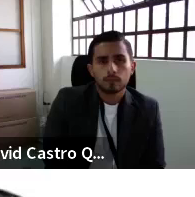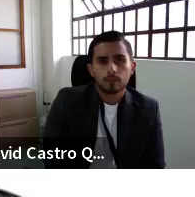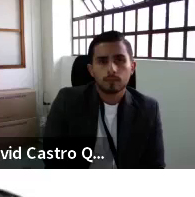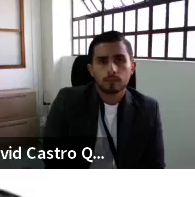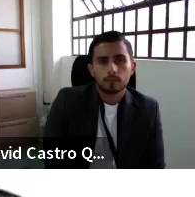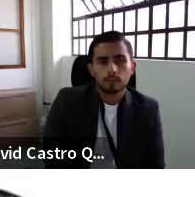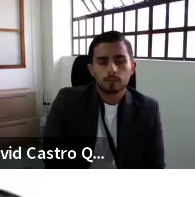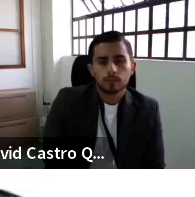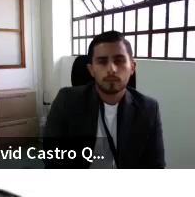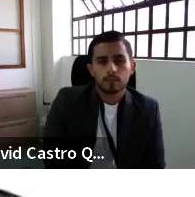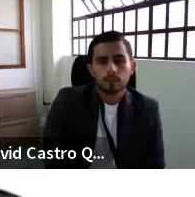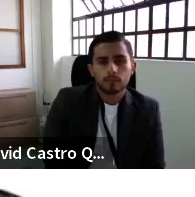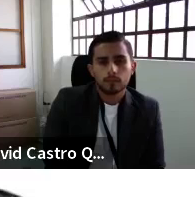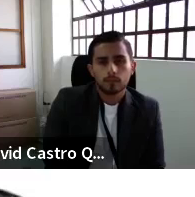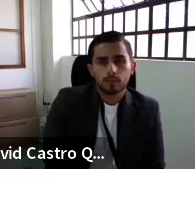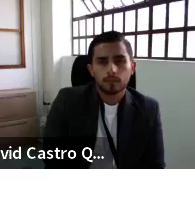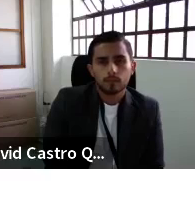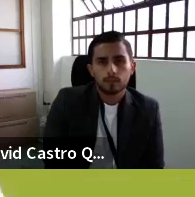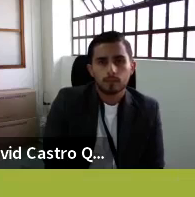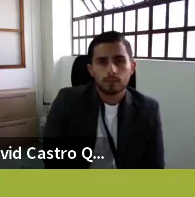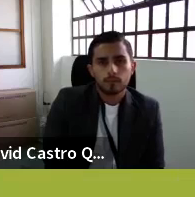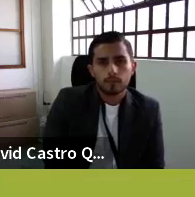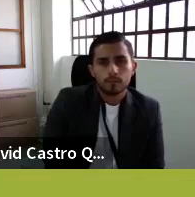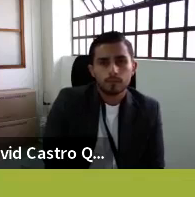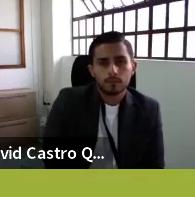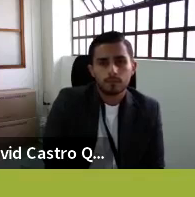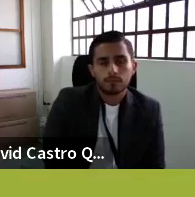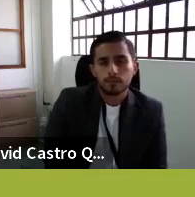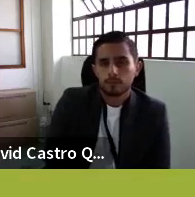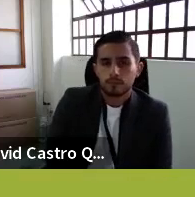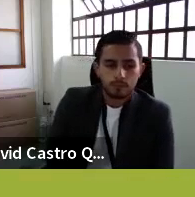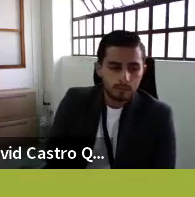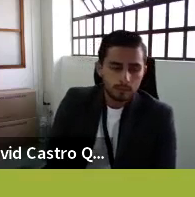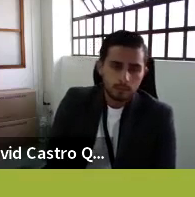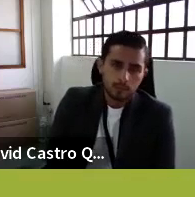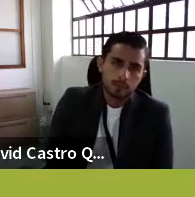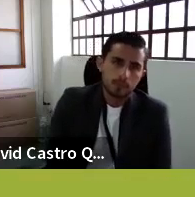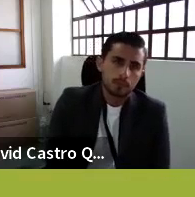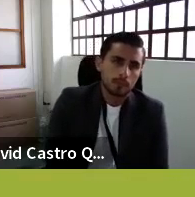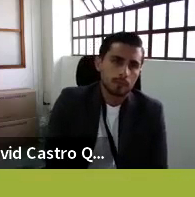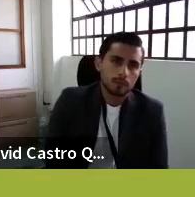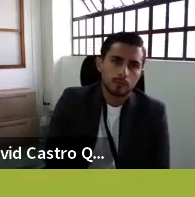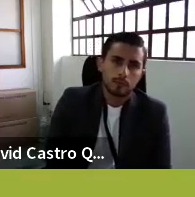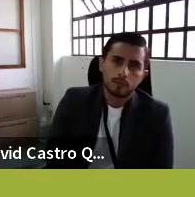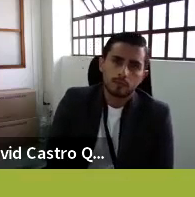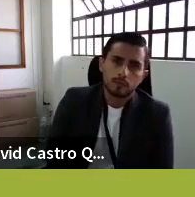ido cambiando conforme avanza la pandemia su encierro inició con el cierre temporales del taller de confecciones en el que